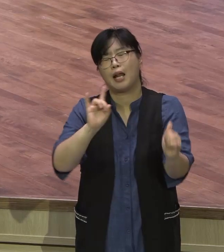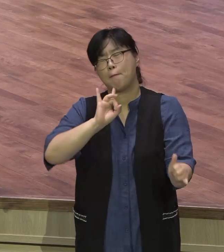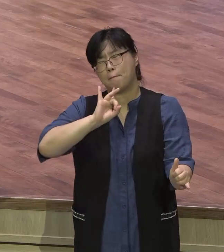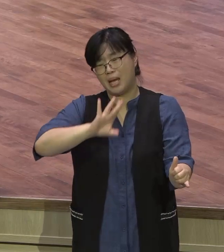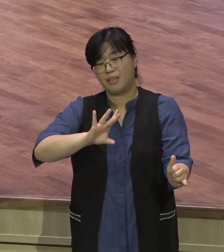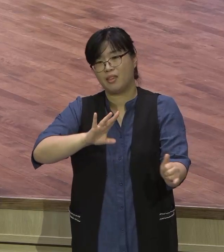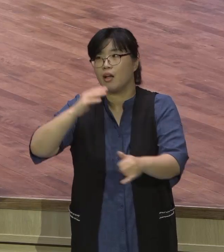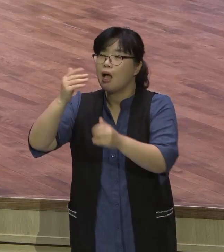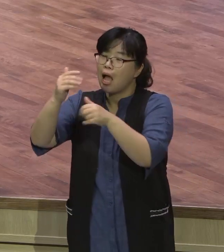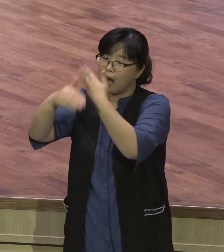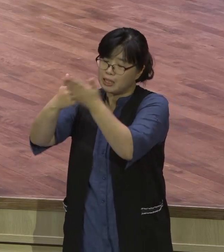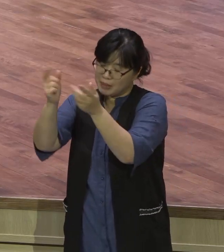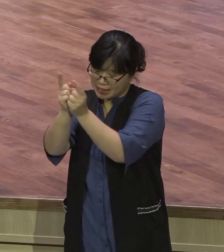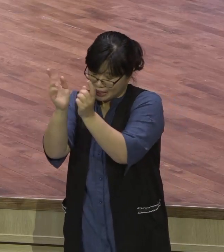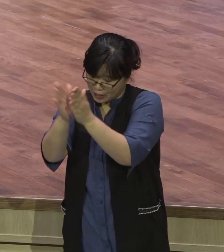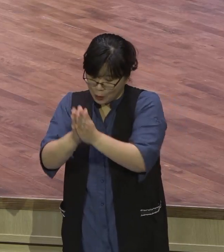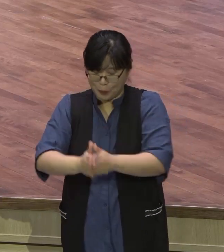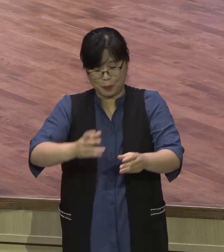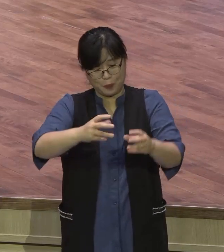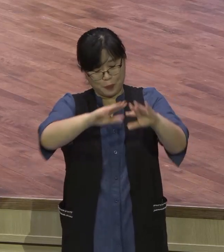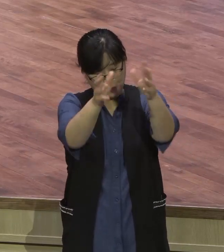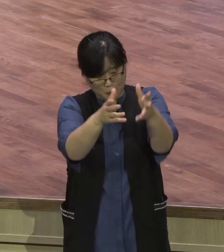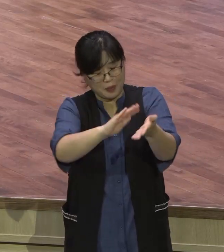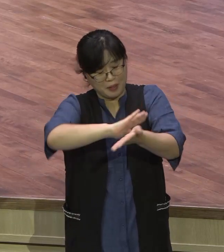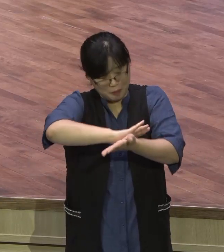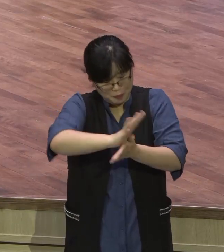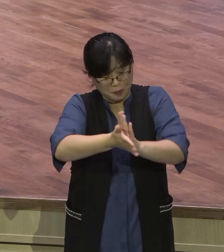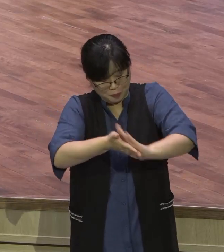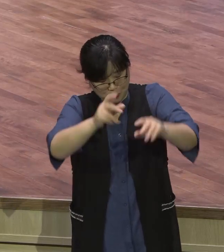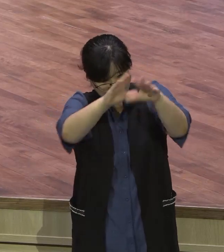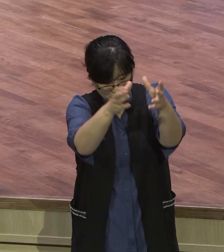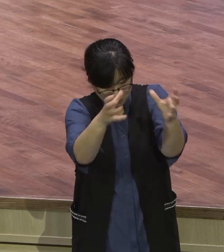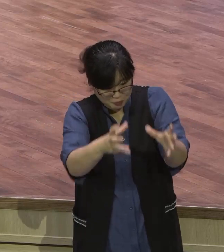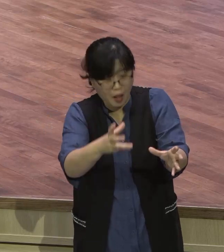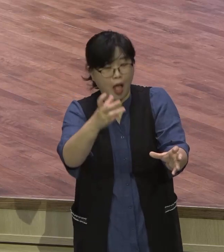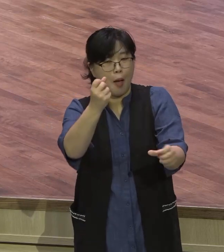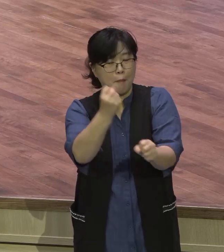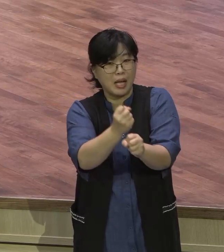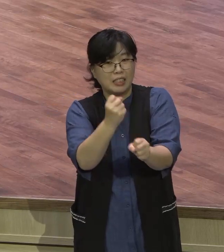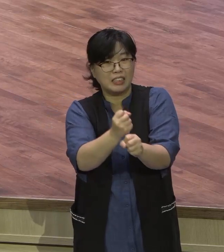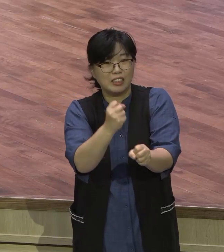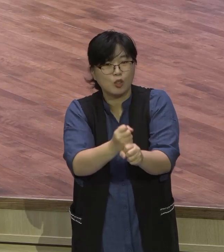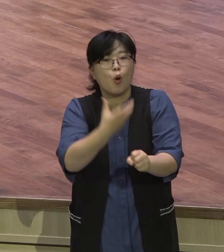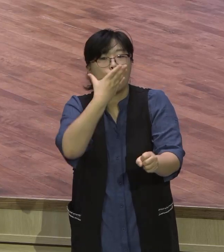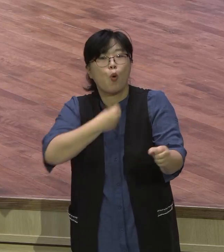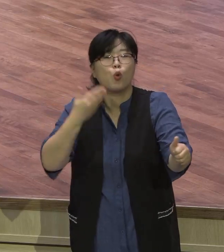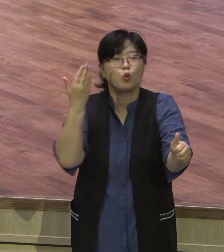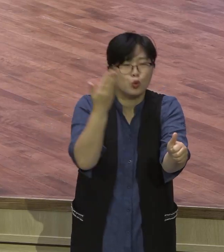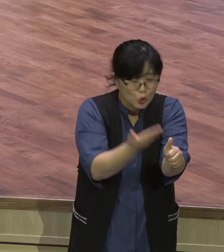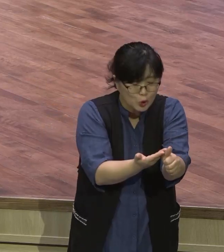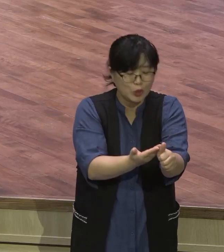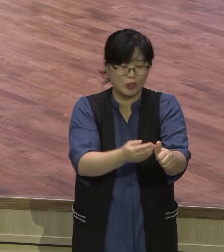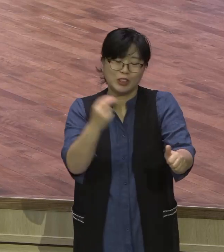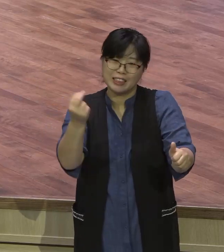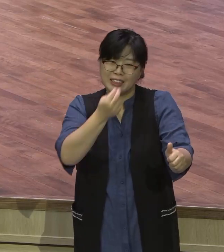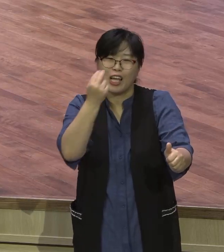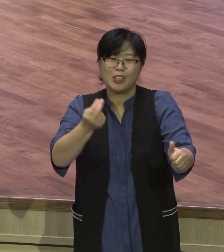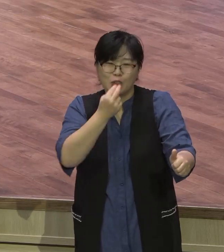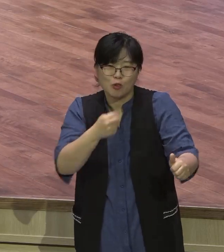주셨다. 복을 주셨다. 하나님이 그들에게 복을 주시며 하나님이 그들에게 이러시되 생육하고 번성하여 땅에